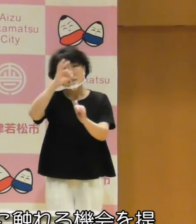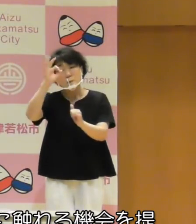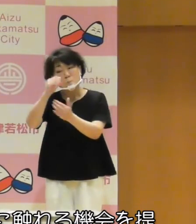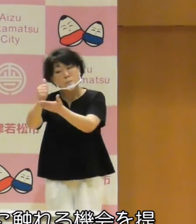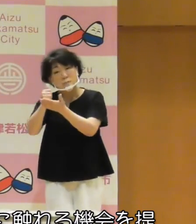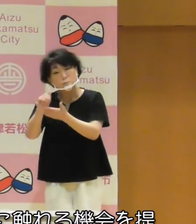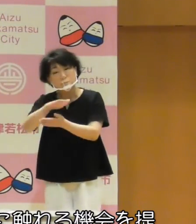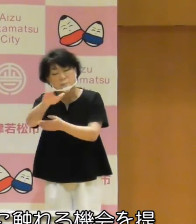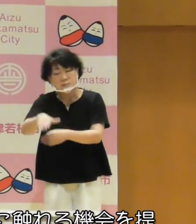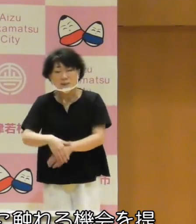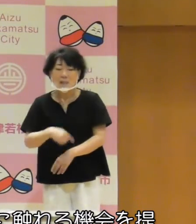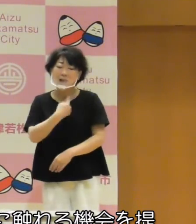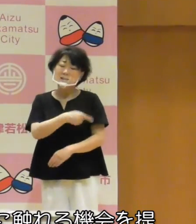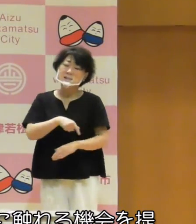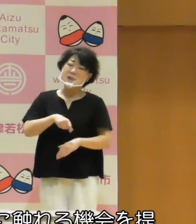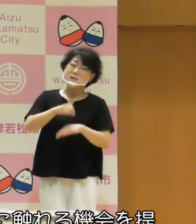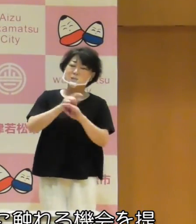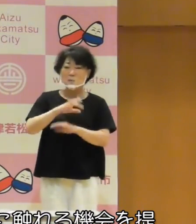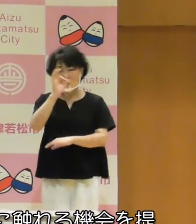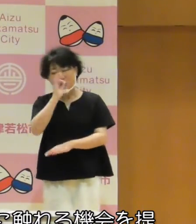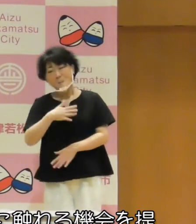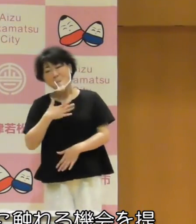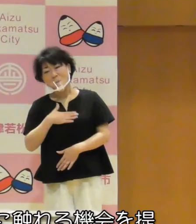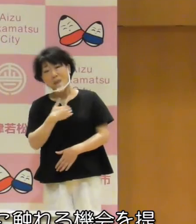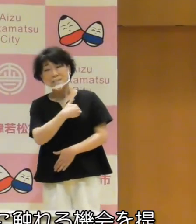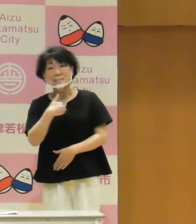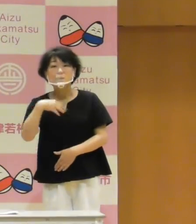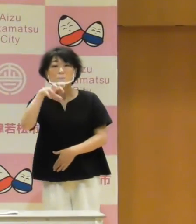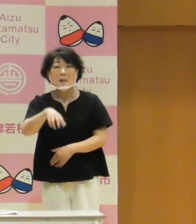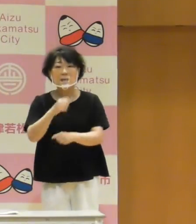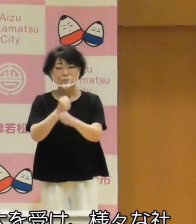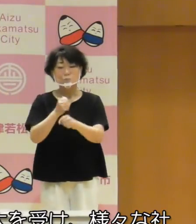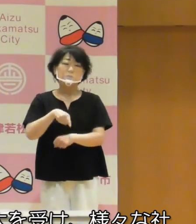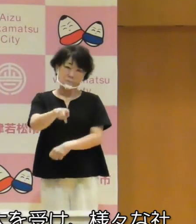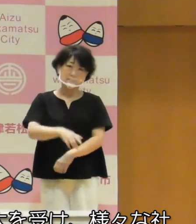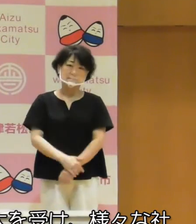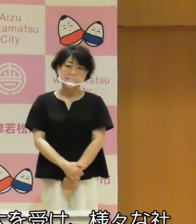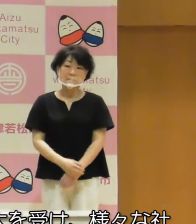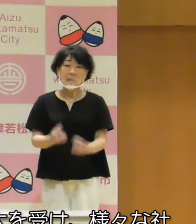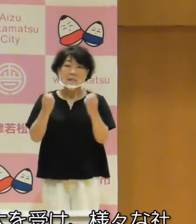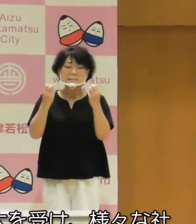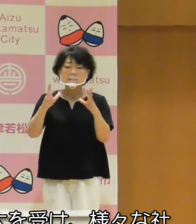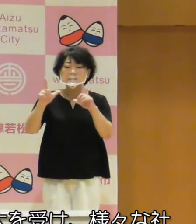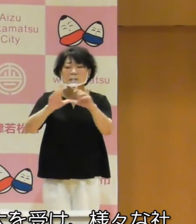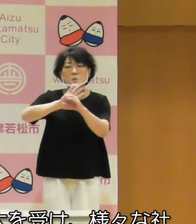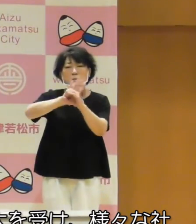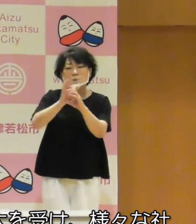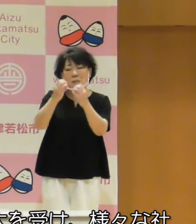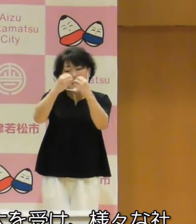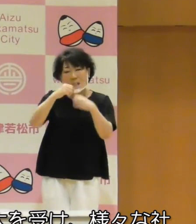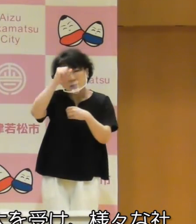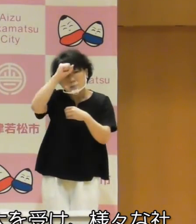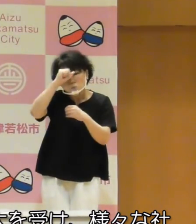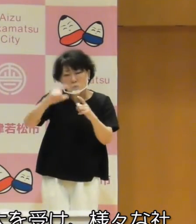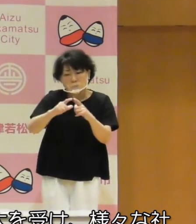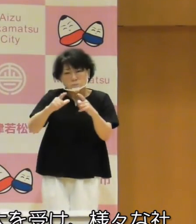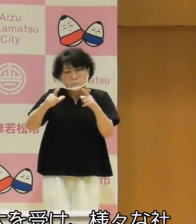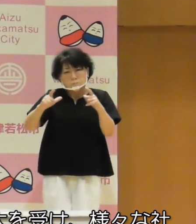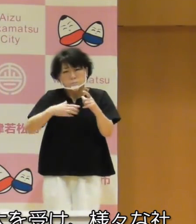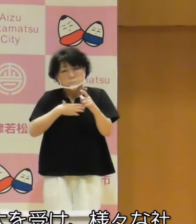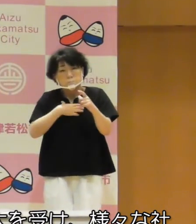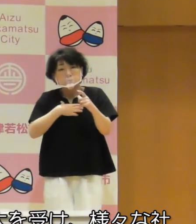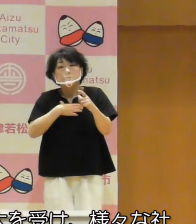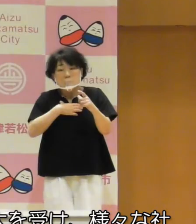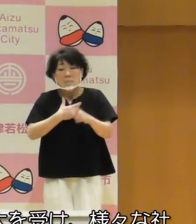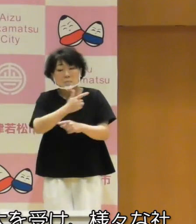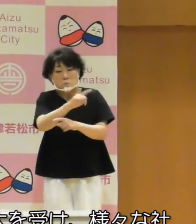が気軽に芸術に触れる機会を提供いたします。新型コロナウイルス感染症の感染拡大を受け、